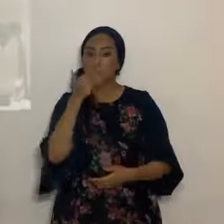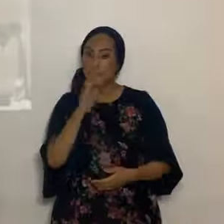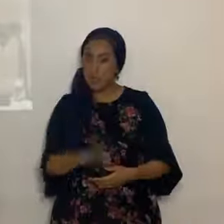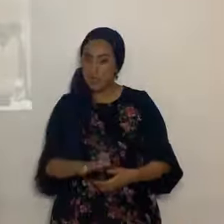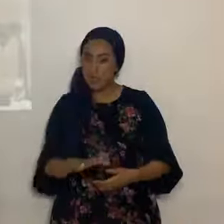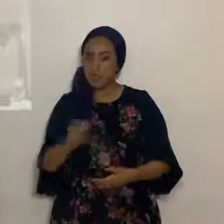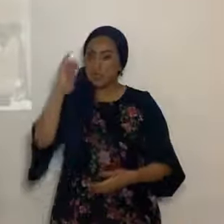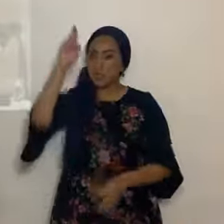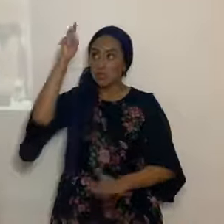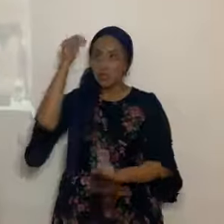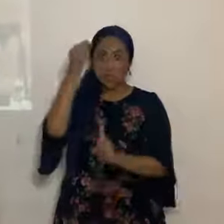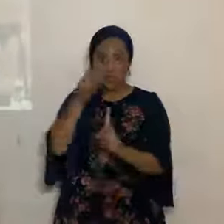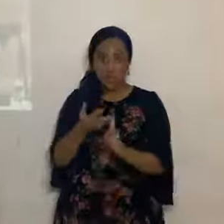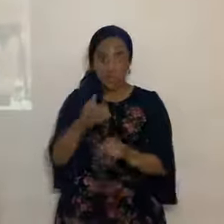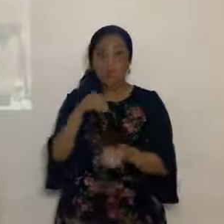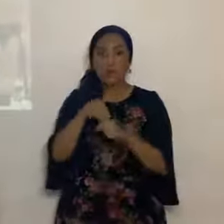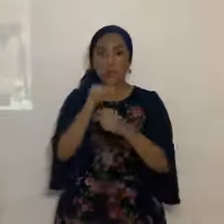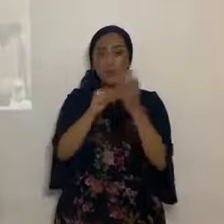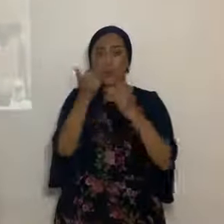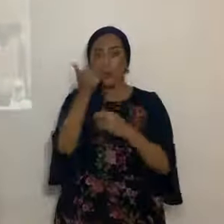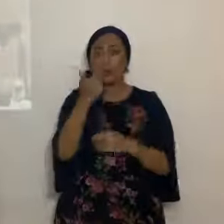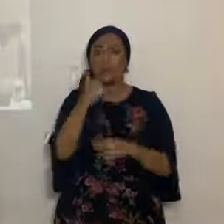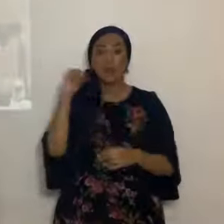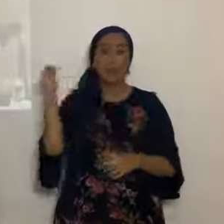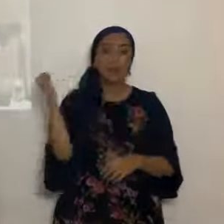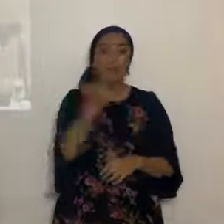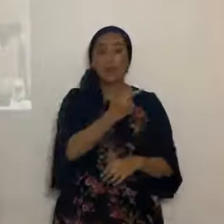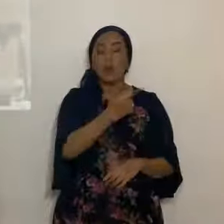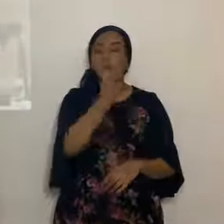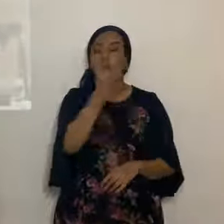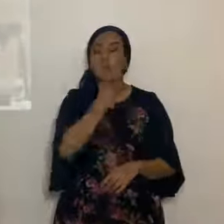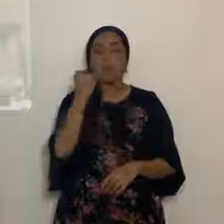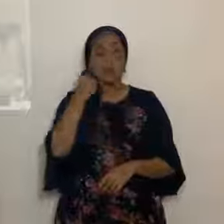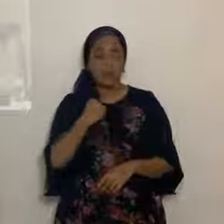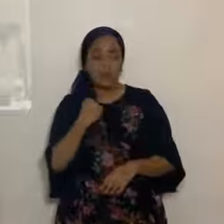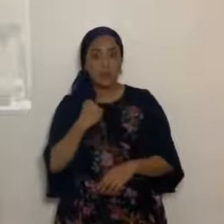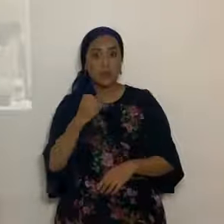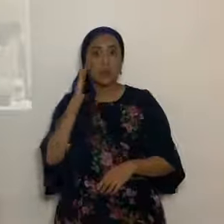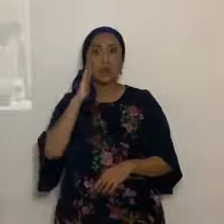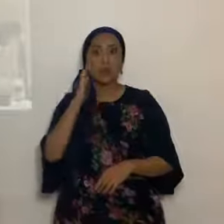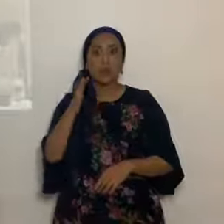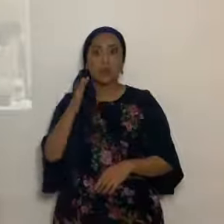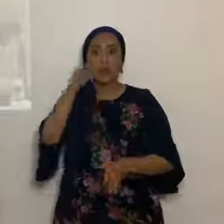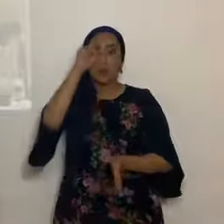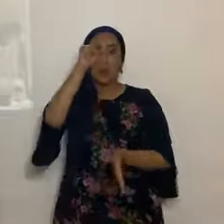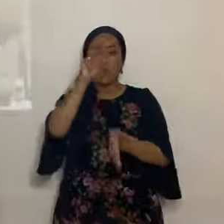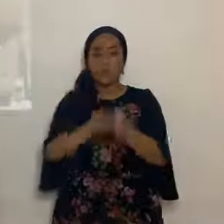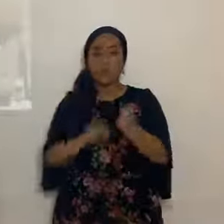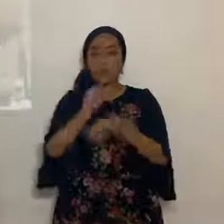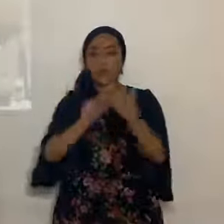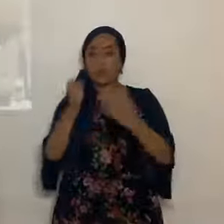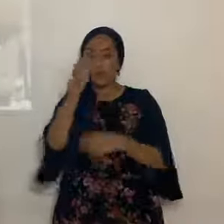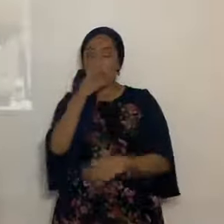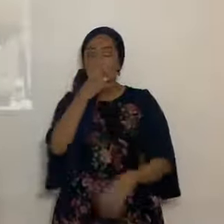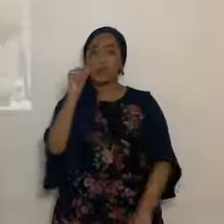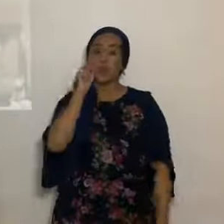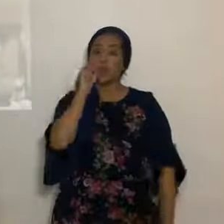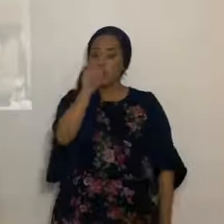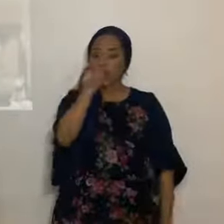lo dijo Yahweh, y en el verso 13 dice, y todo Israel lo enderezará, porque dice el verso 12, y